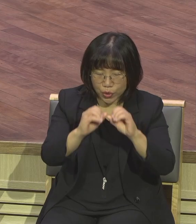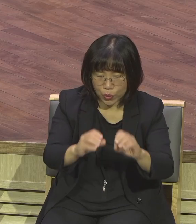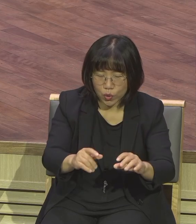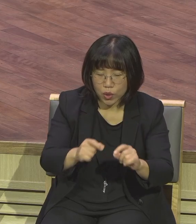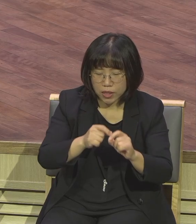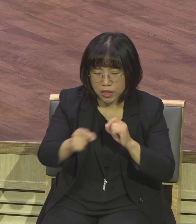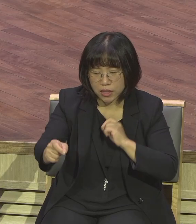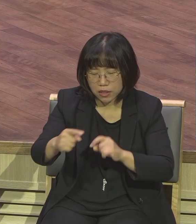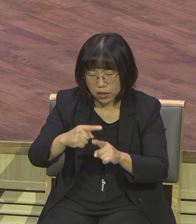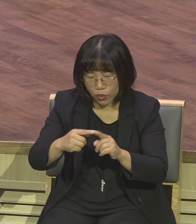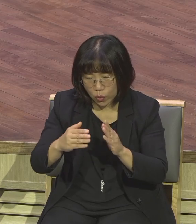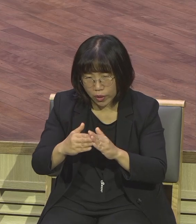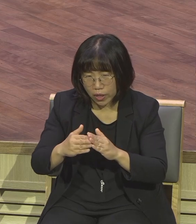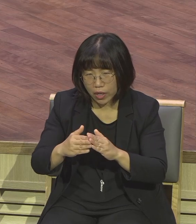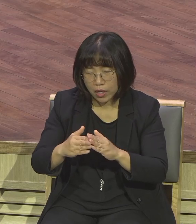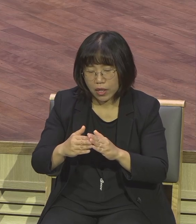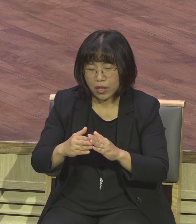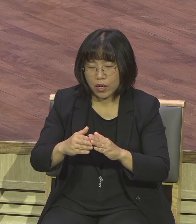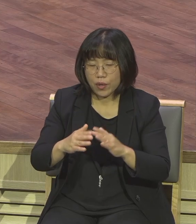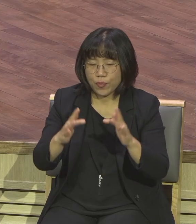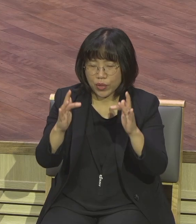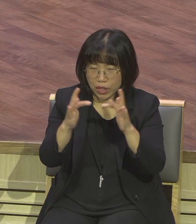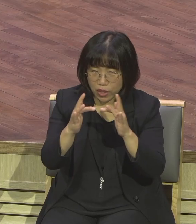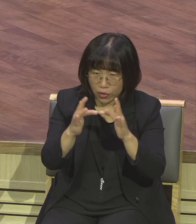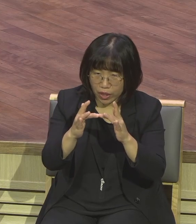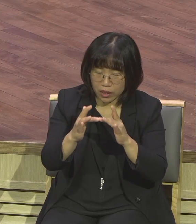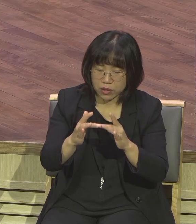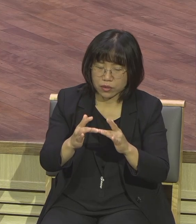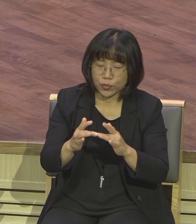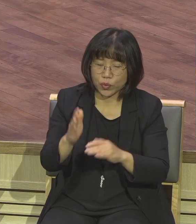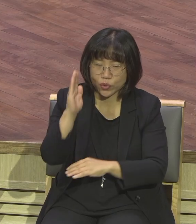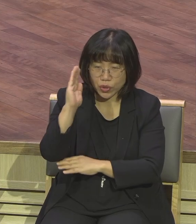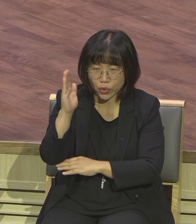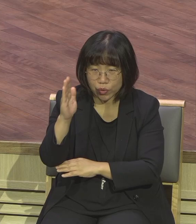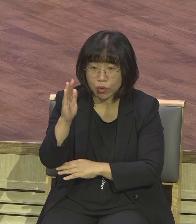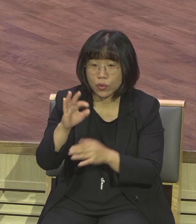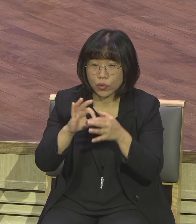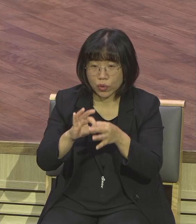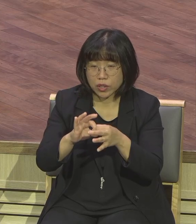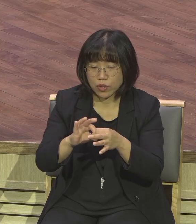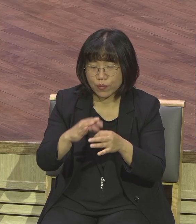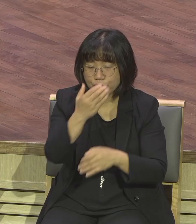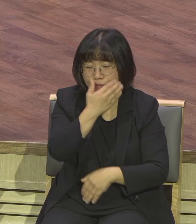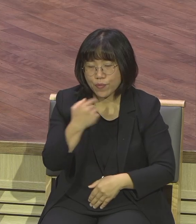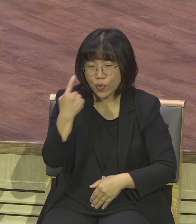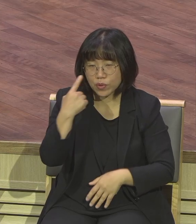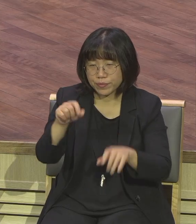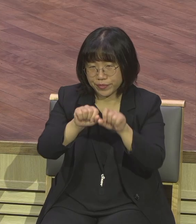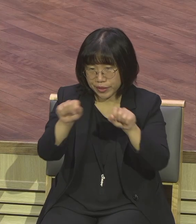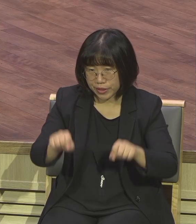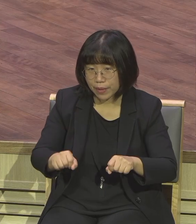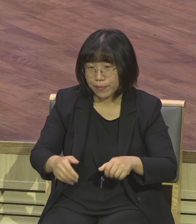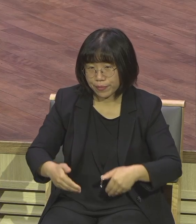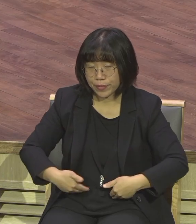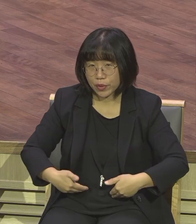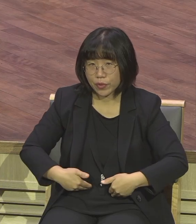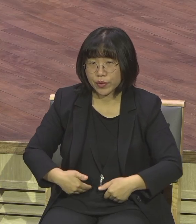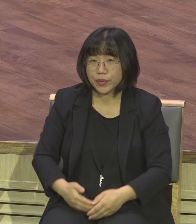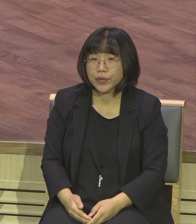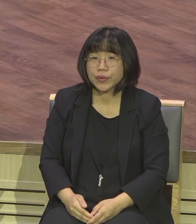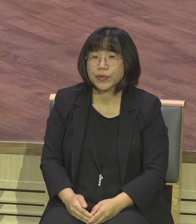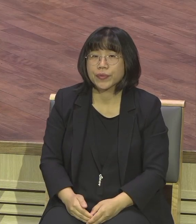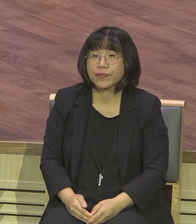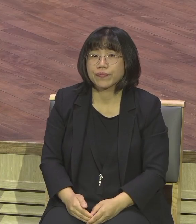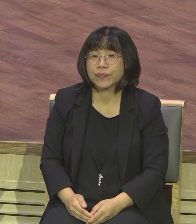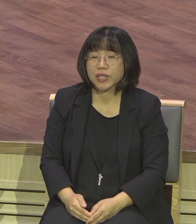오프라인으로 병행해서 그 현장에 계속해서 이제 복음 시스템을 갖춰가야 돼. 여러분 현장 따라 지금 뭐 이렇게 뭐 한